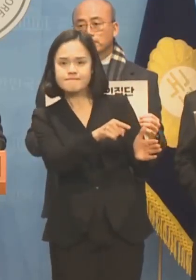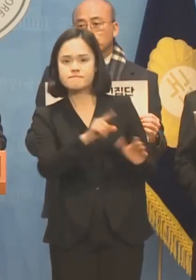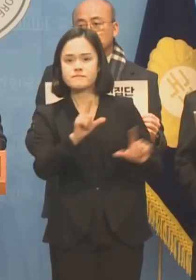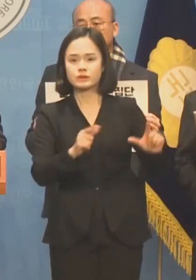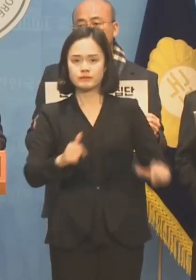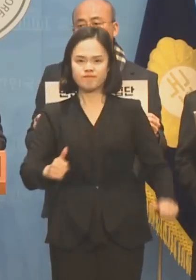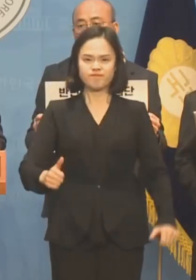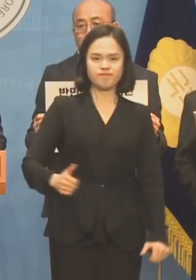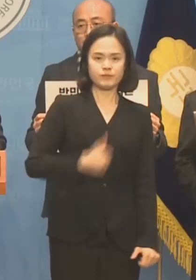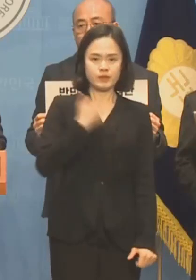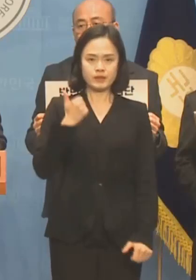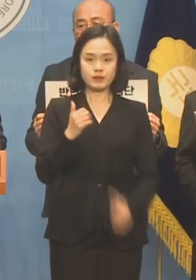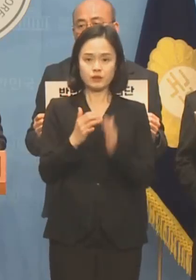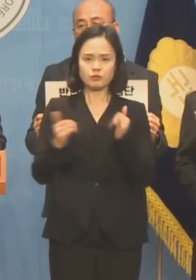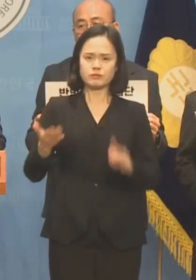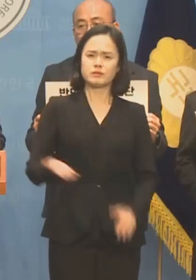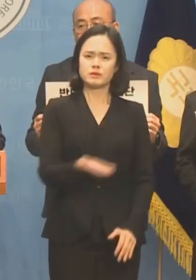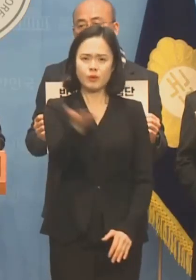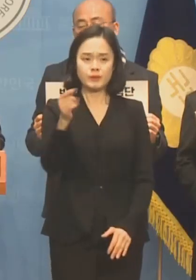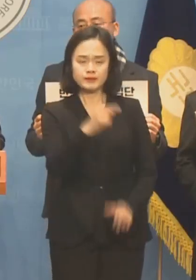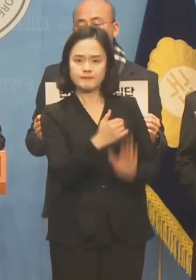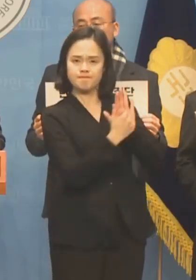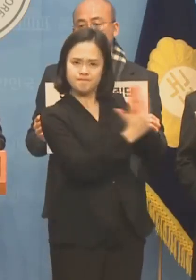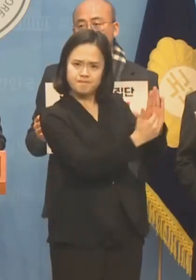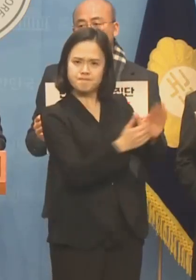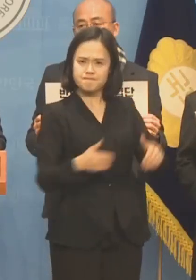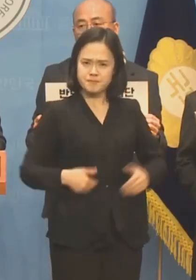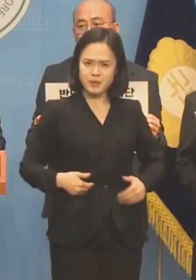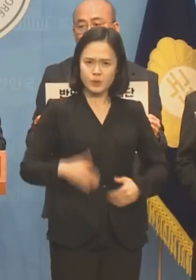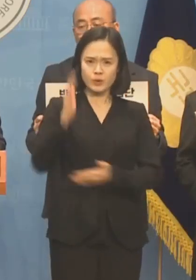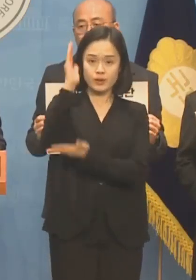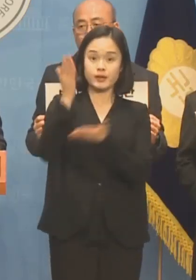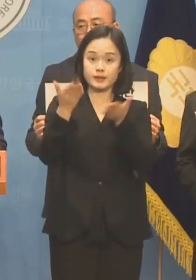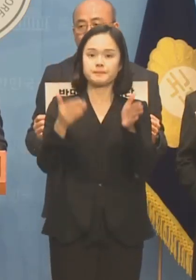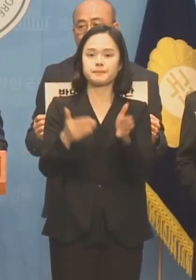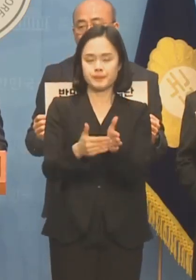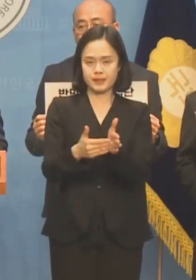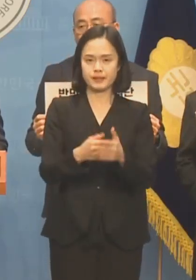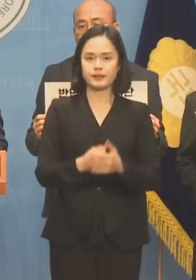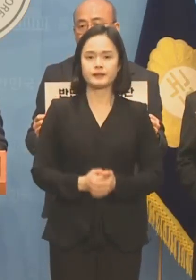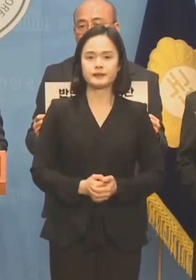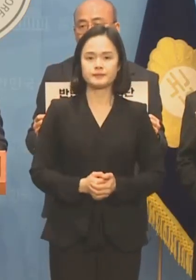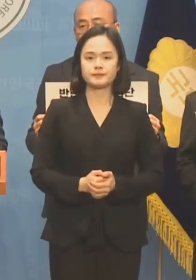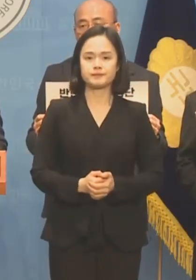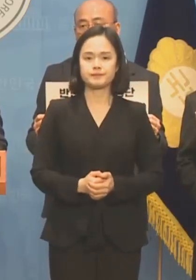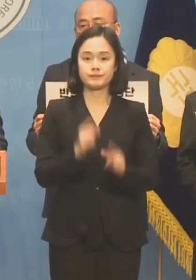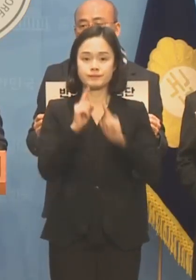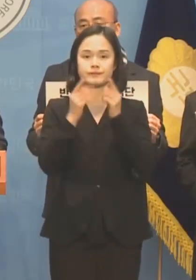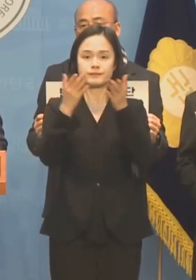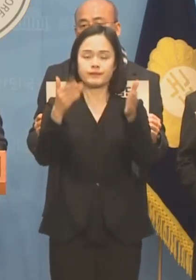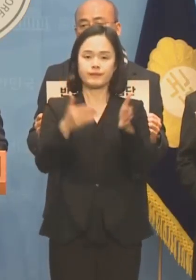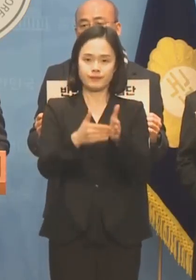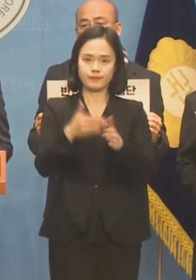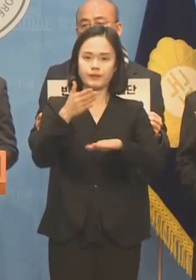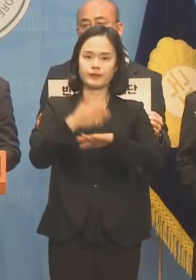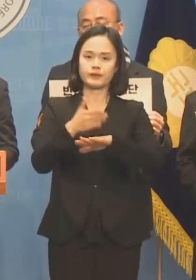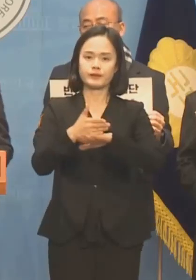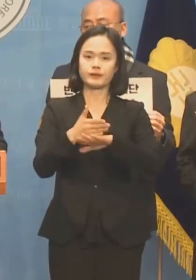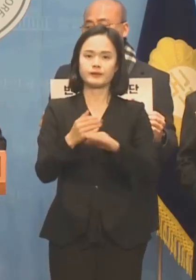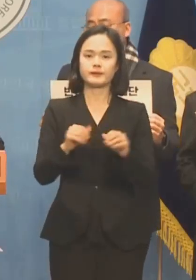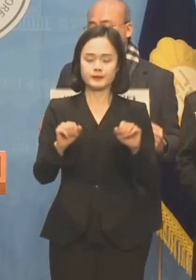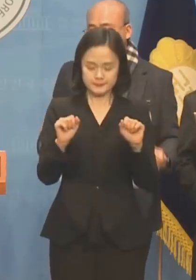반드시 막아야 합니다. 라는 호소의 말씀을 드렸습니다. 이상 기자회견 마치도록 하겠습니다. 감사합니다.